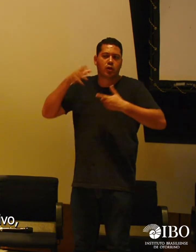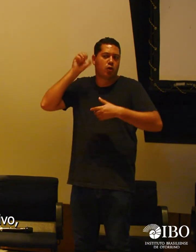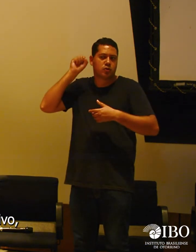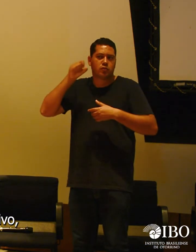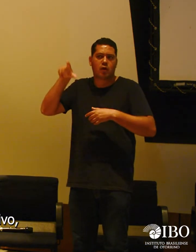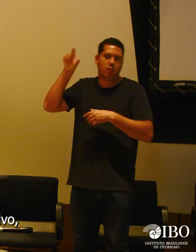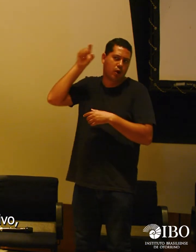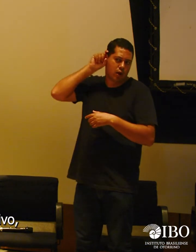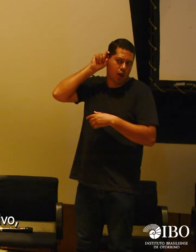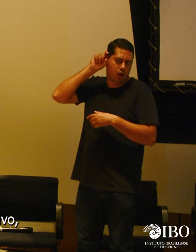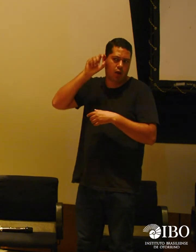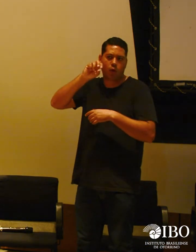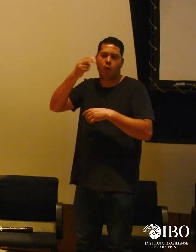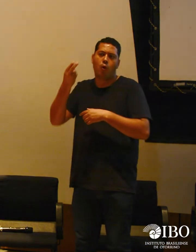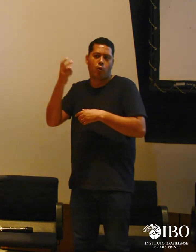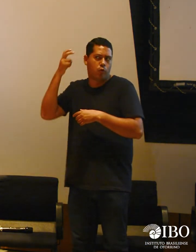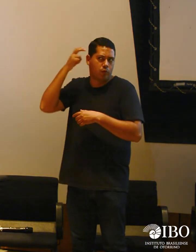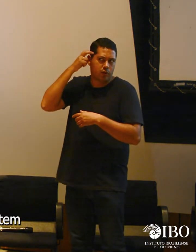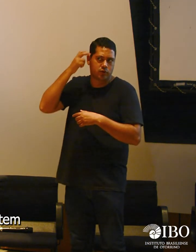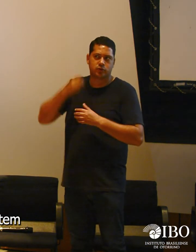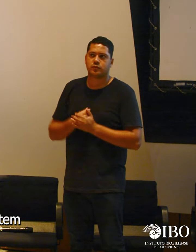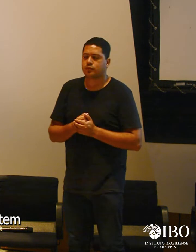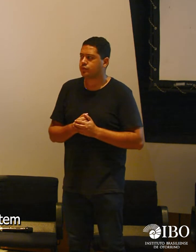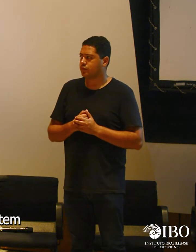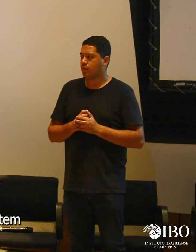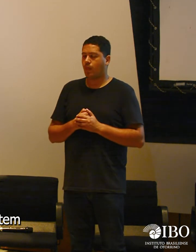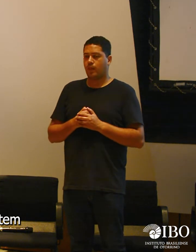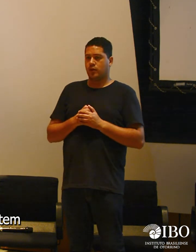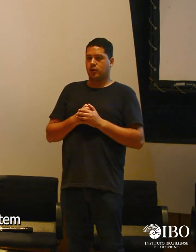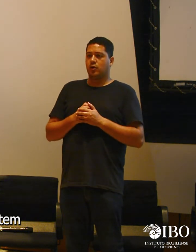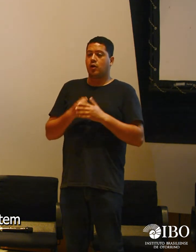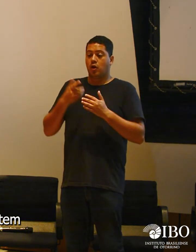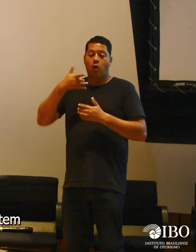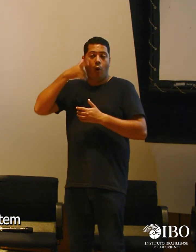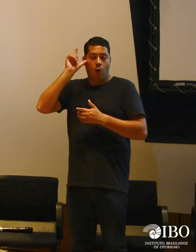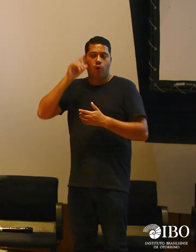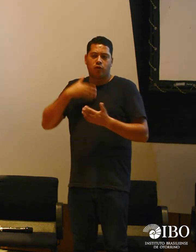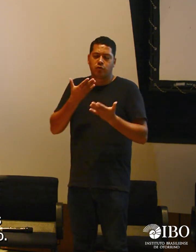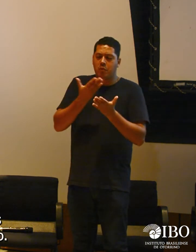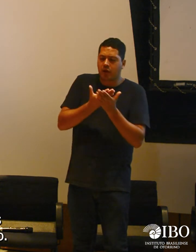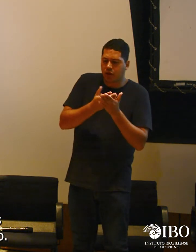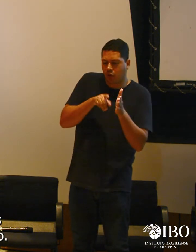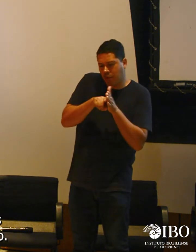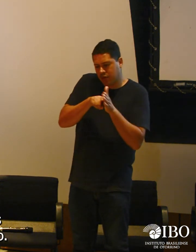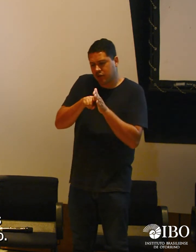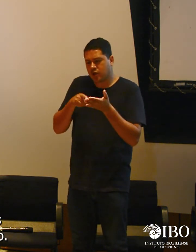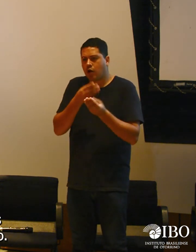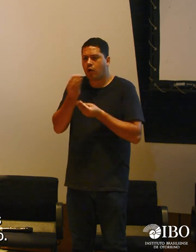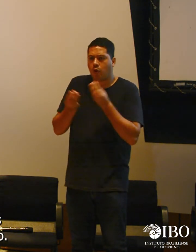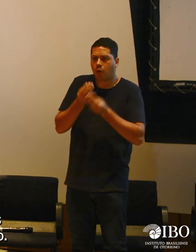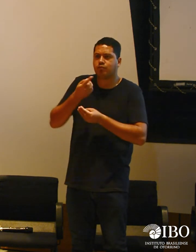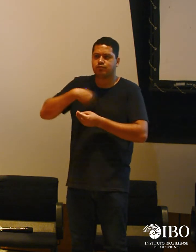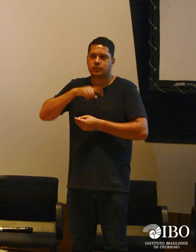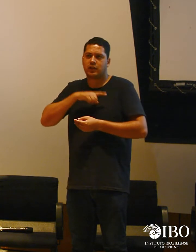aparelho auditivo do implante coclear. E aí eu fui estudar isso ontem mesmo, para ver como é que estávamos. Eu até liguei